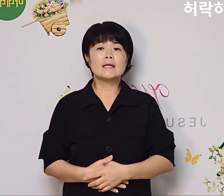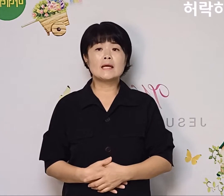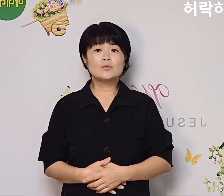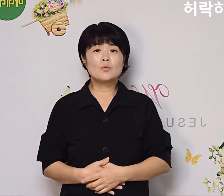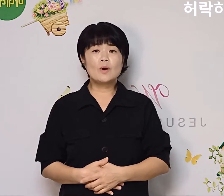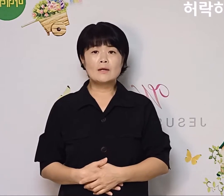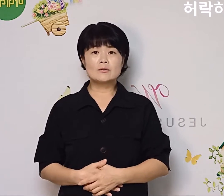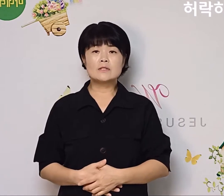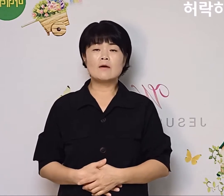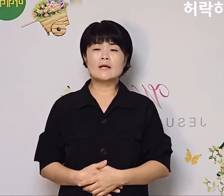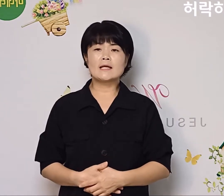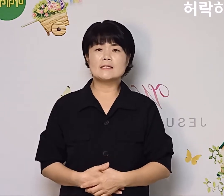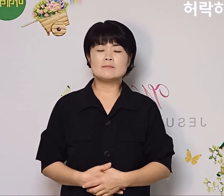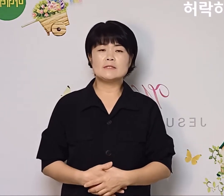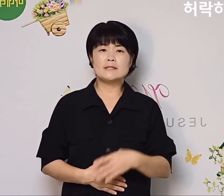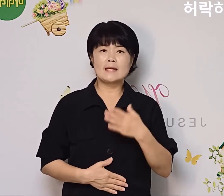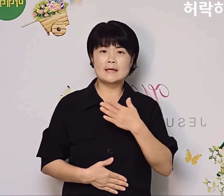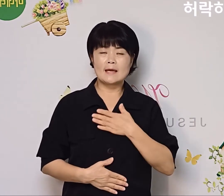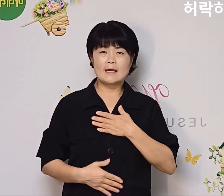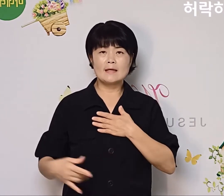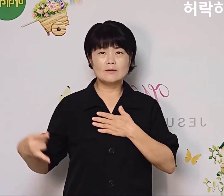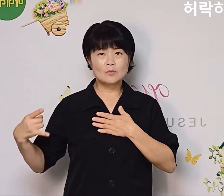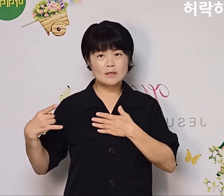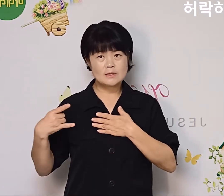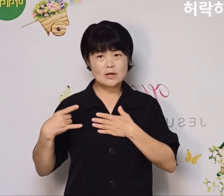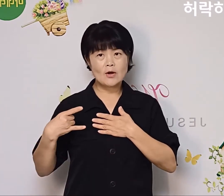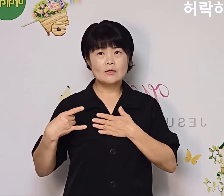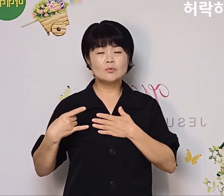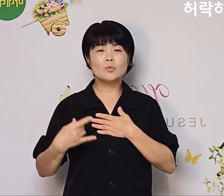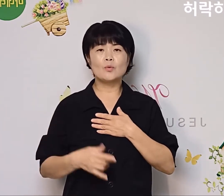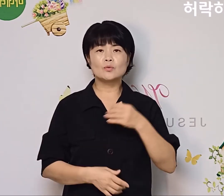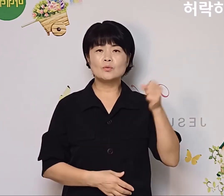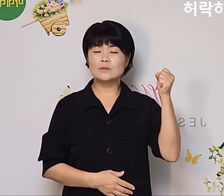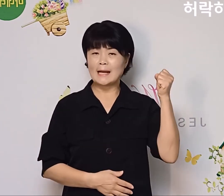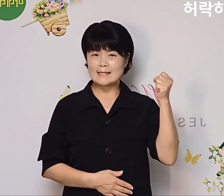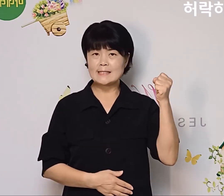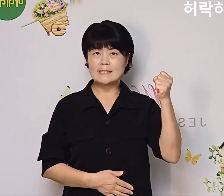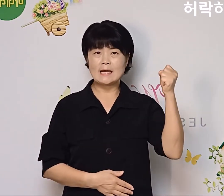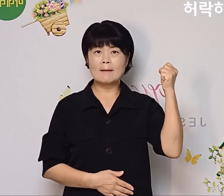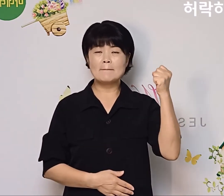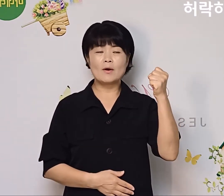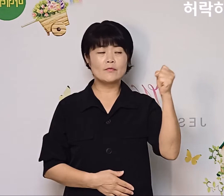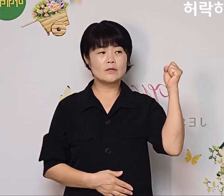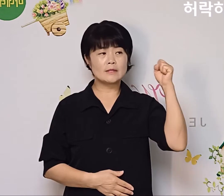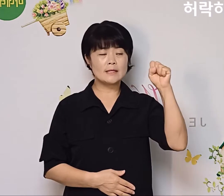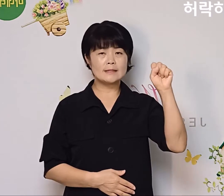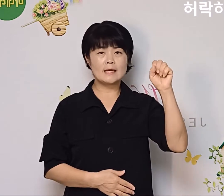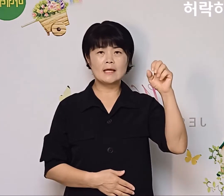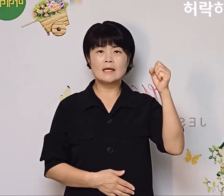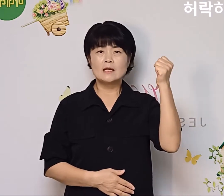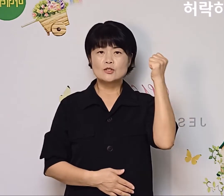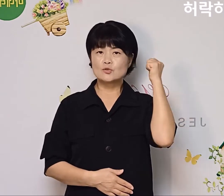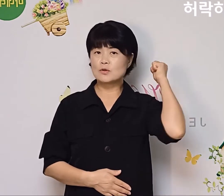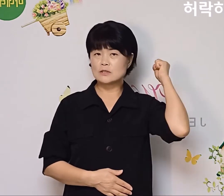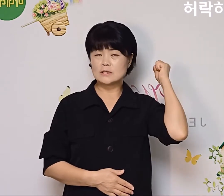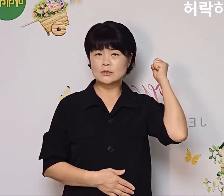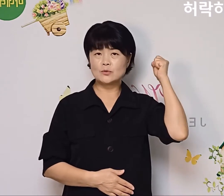내게 또 하루를 허락하심을 내게 똑같죠? 또 다시 한번 이렇게 할 때 주먹을 쥐시고